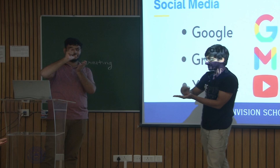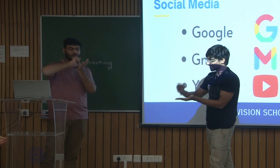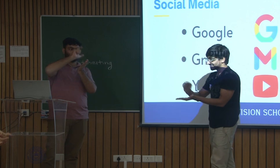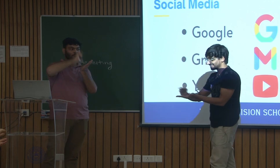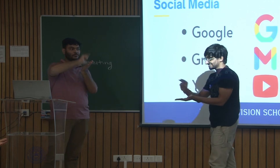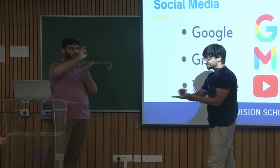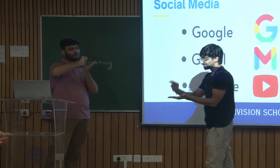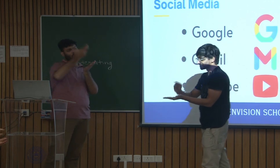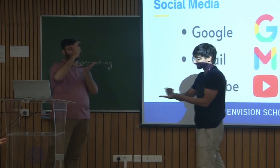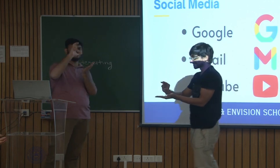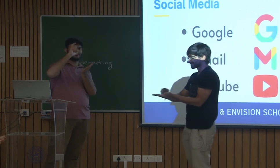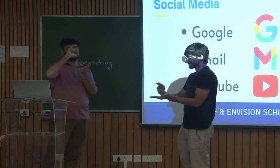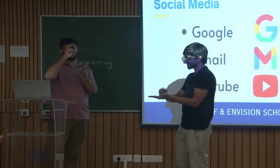अभी याद रहेगा ना ऋतिक मैम